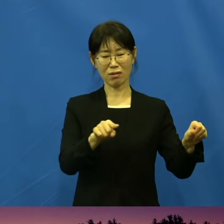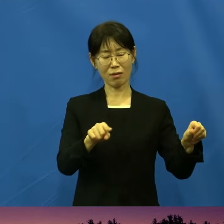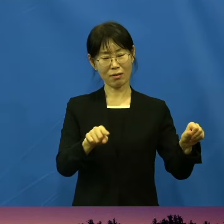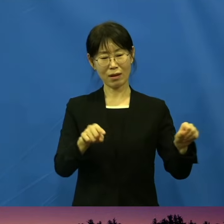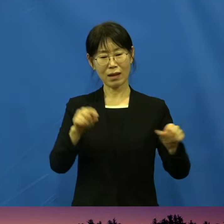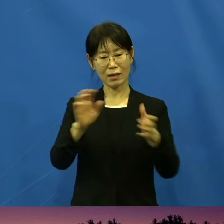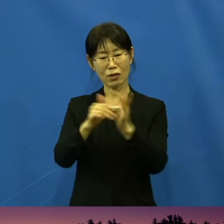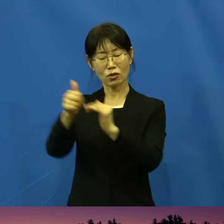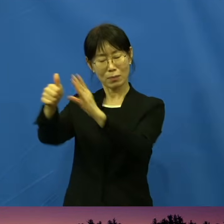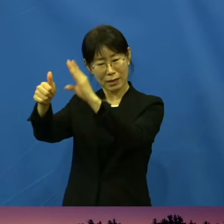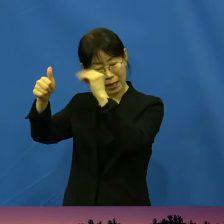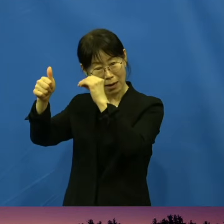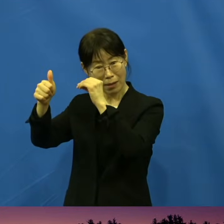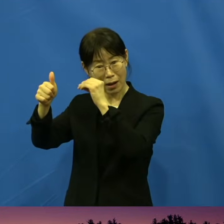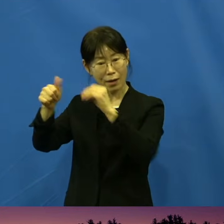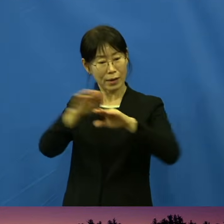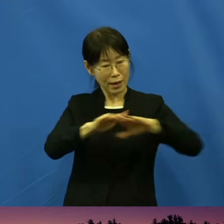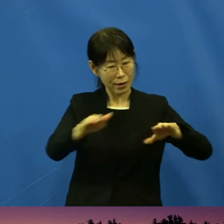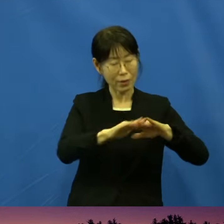누구하고든지.